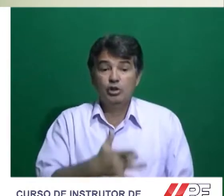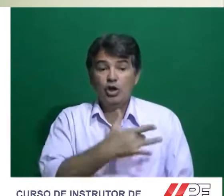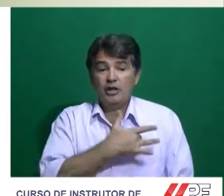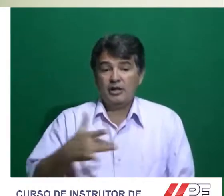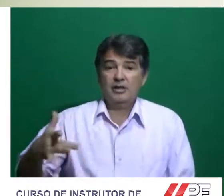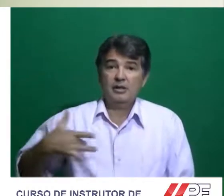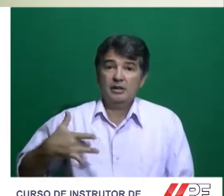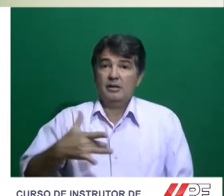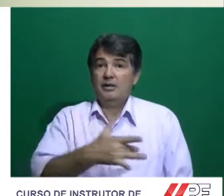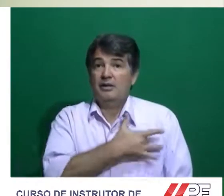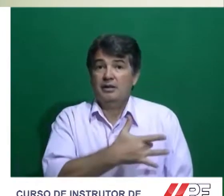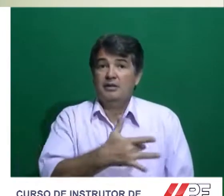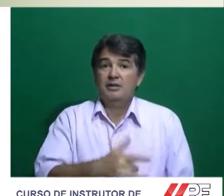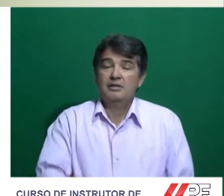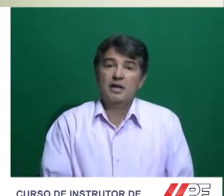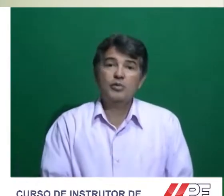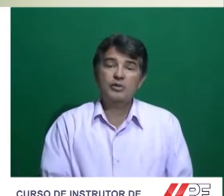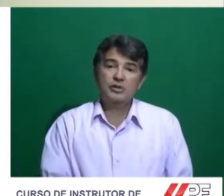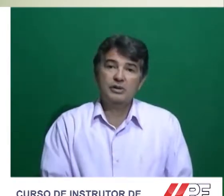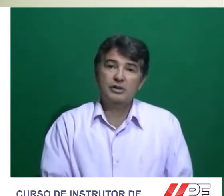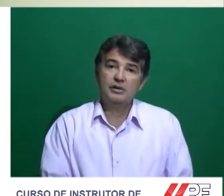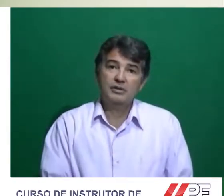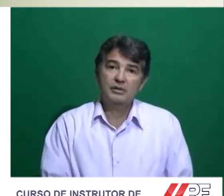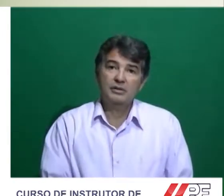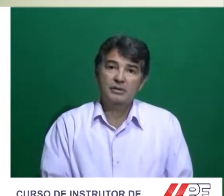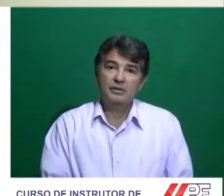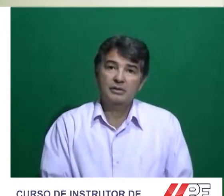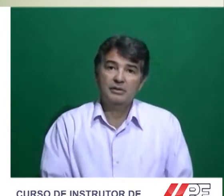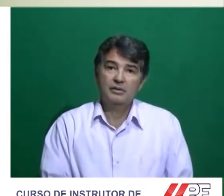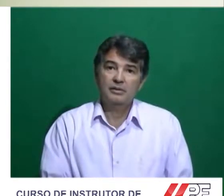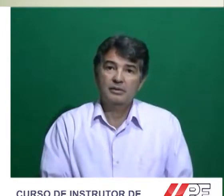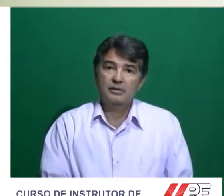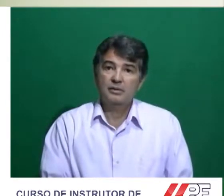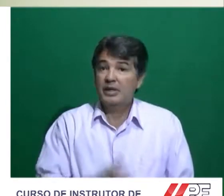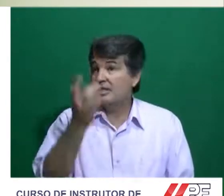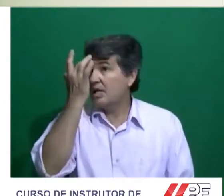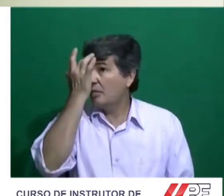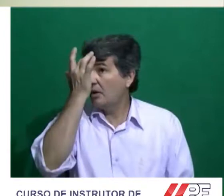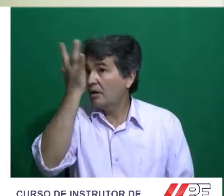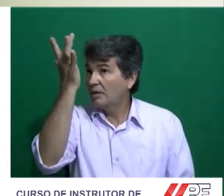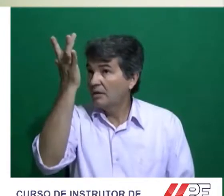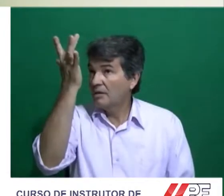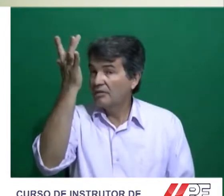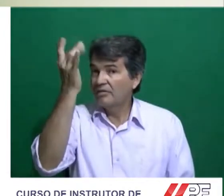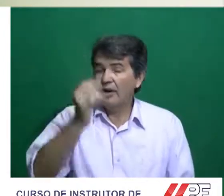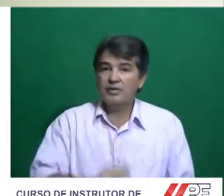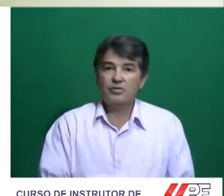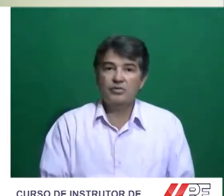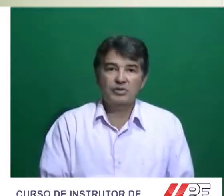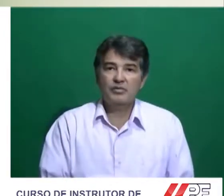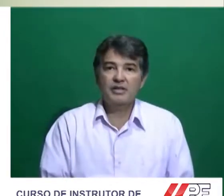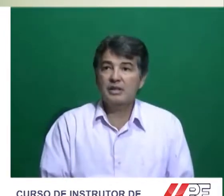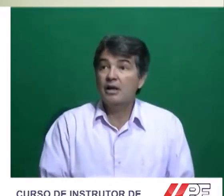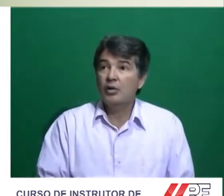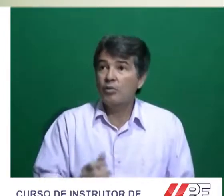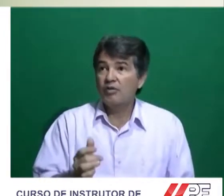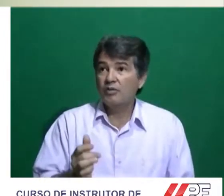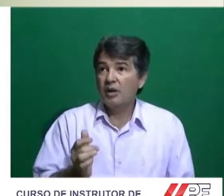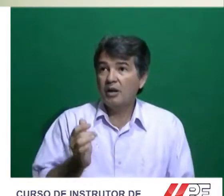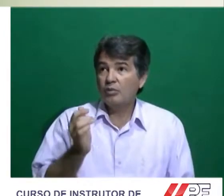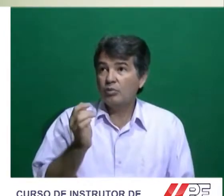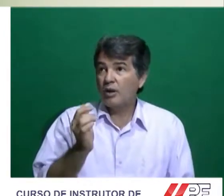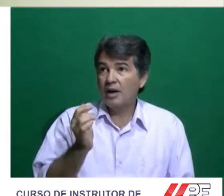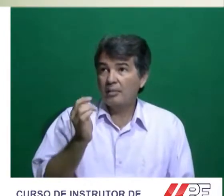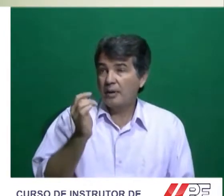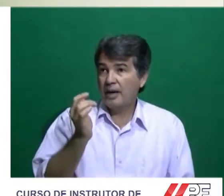De toque, saúde, para cima. Fácil. Você não vai dizer que o